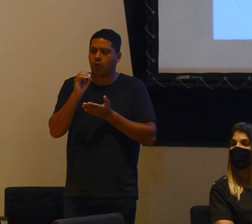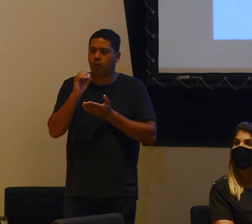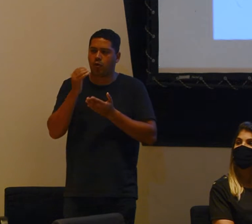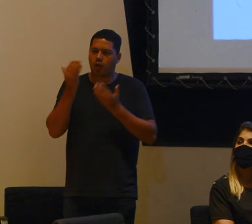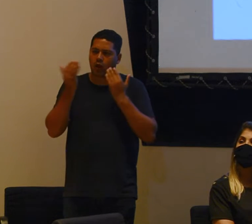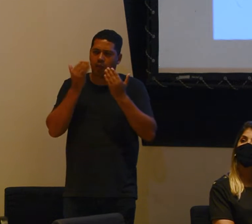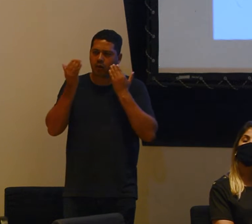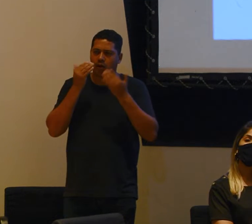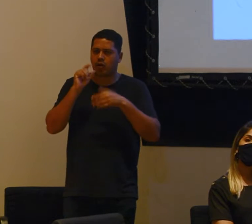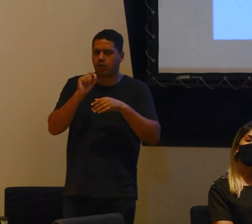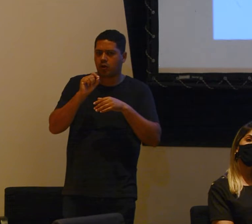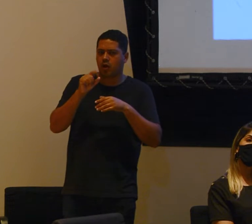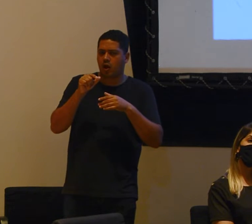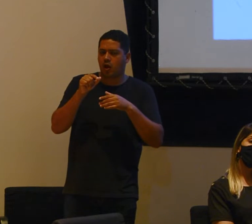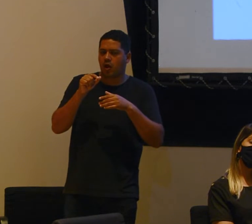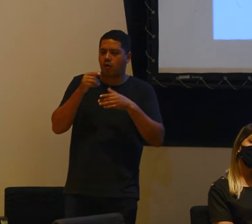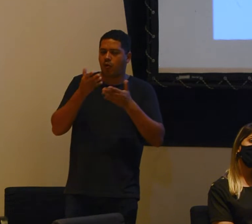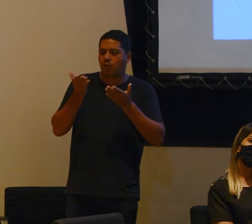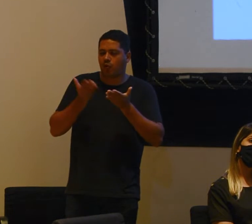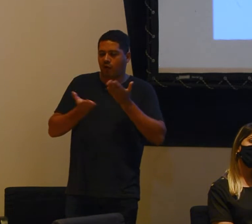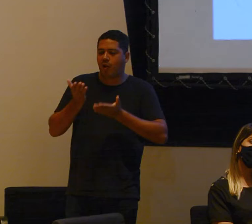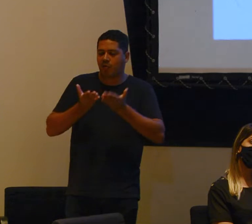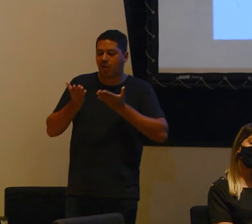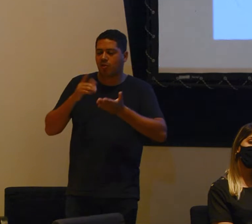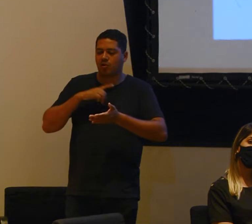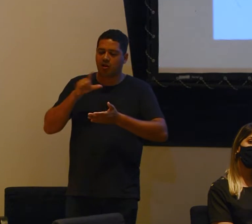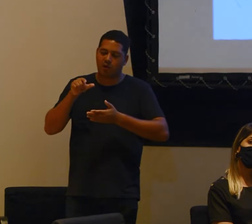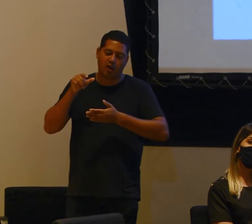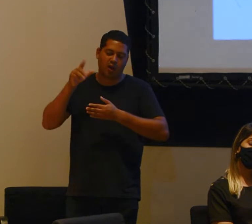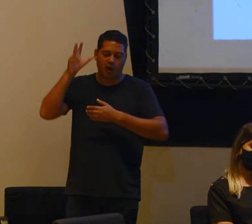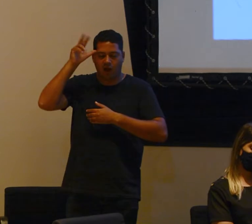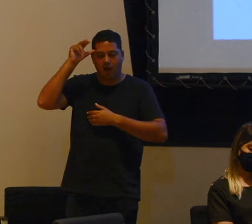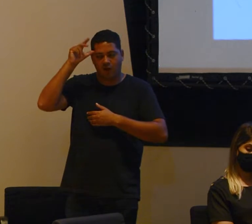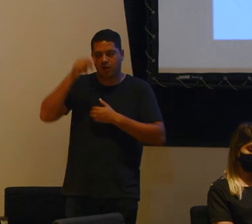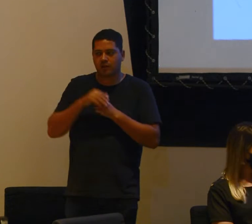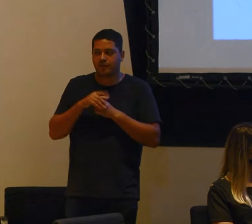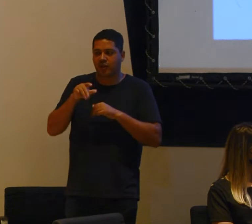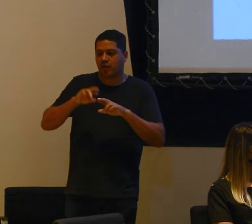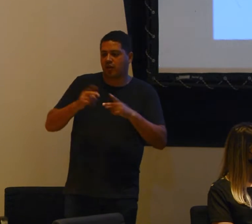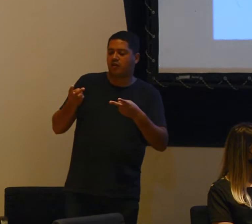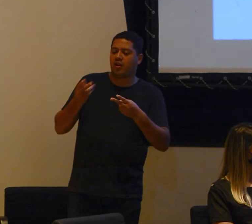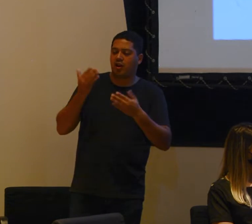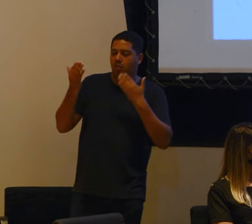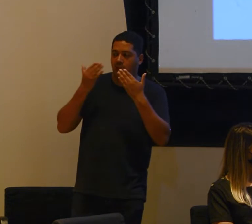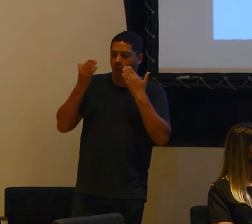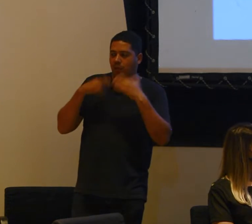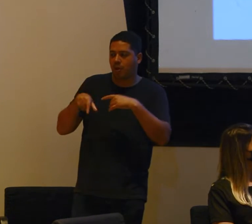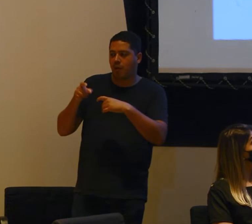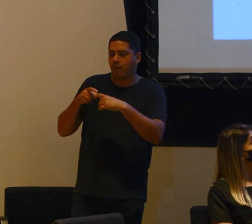é o tratamento que envolve cavalos. É muito diferente do que o que a gente está acostumado a ver de terapia de clínica e isso